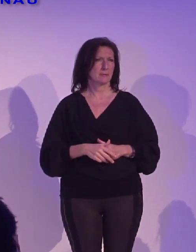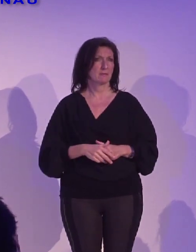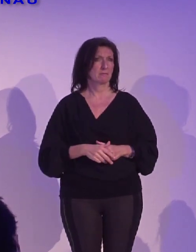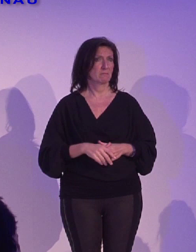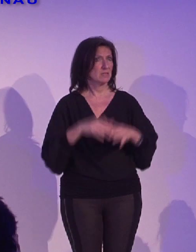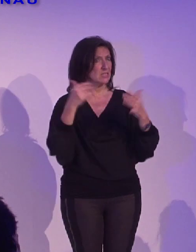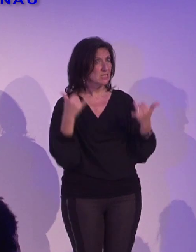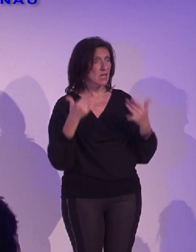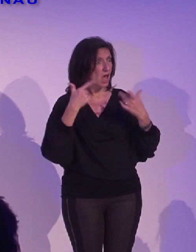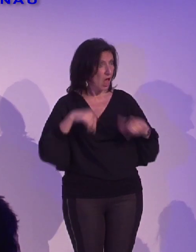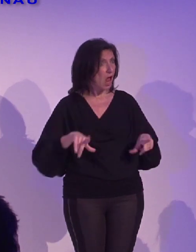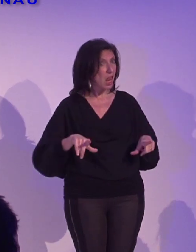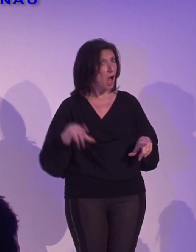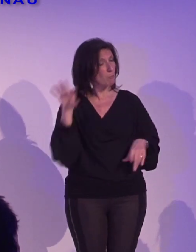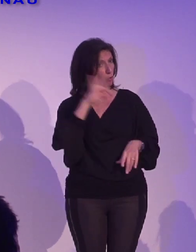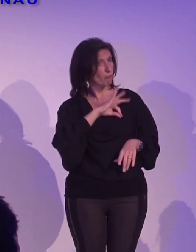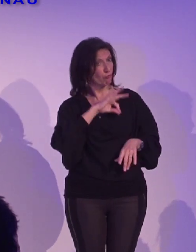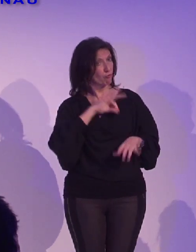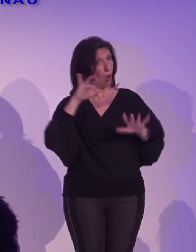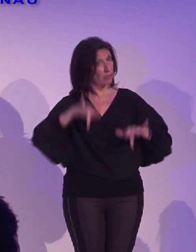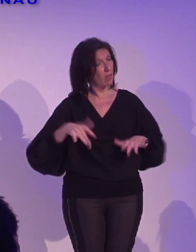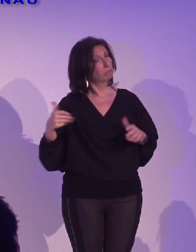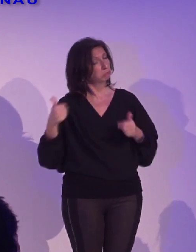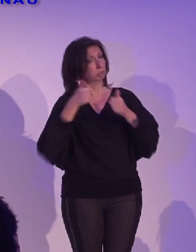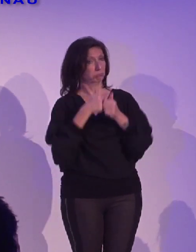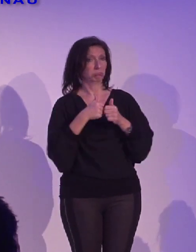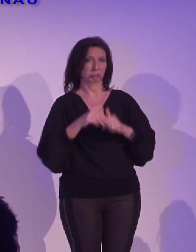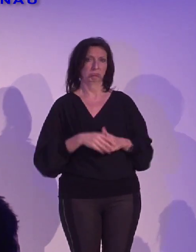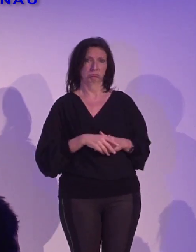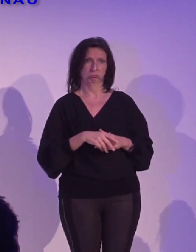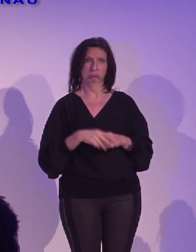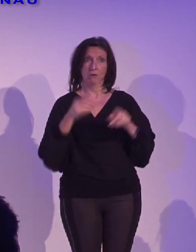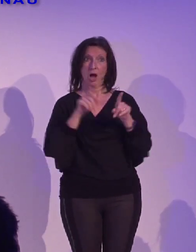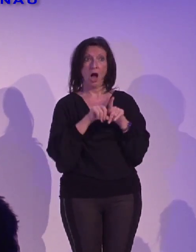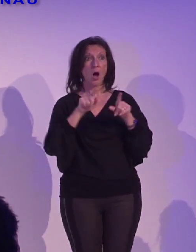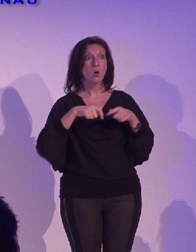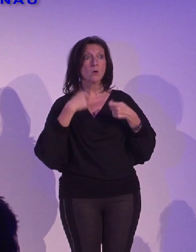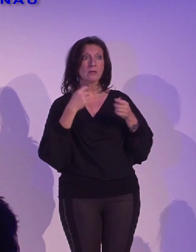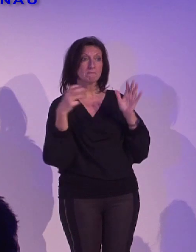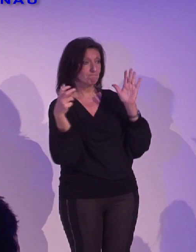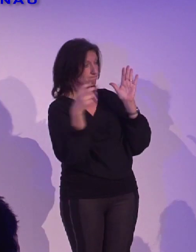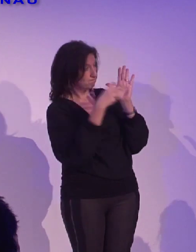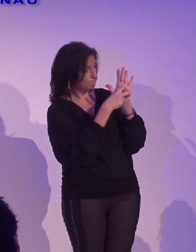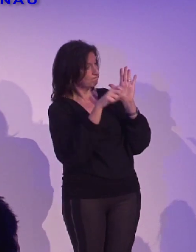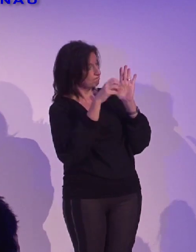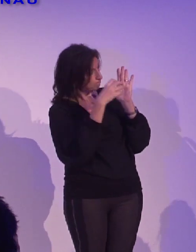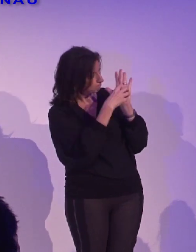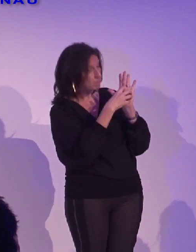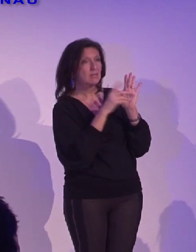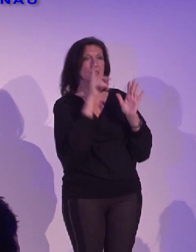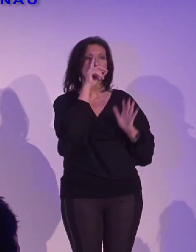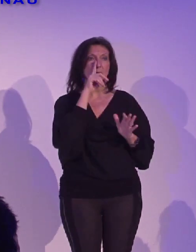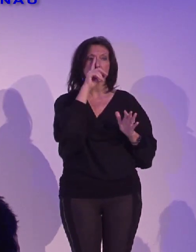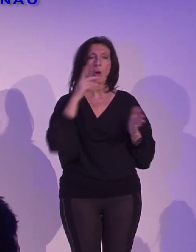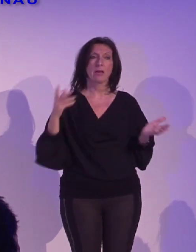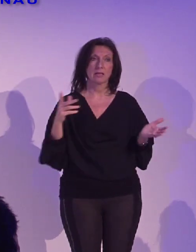es jetzt erlaubt, dass man einen Freund hat. Bei uns gibt es auch das Gütesiegel Sexualität. Das Thema